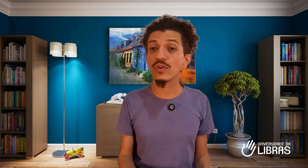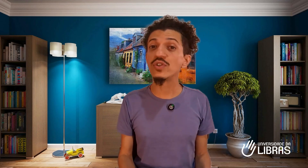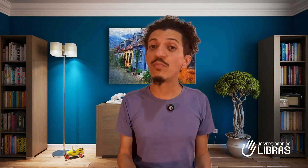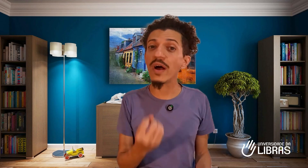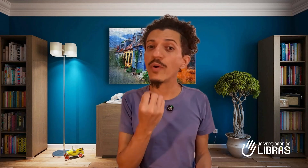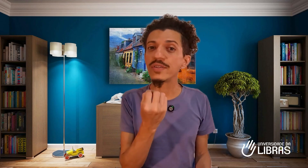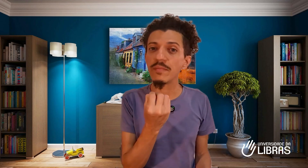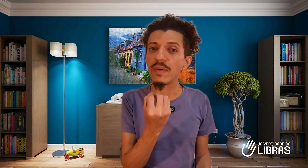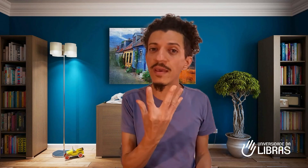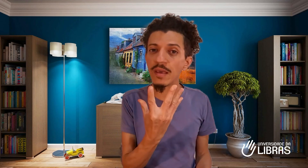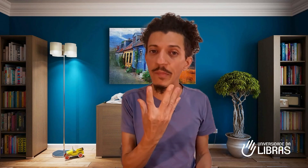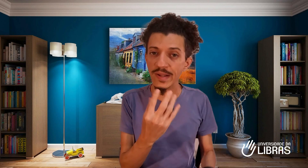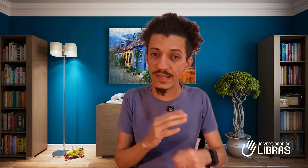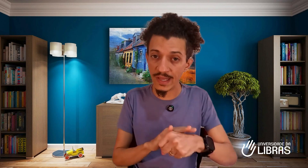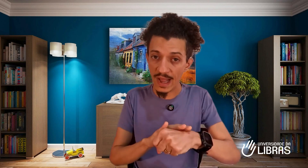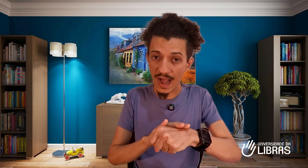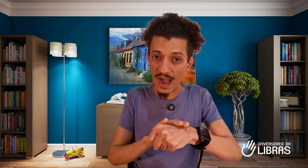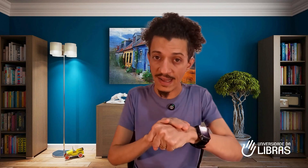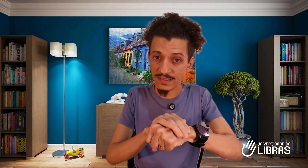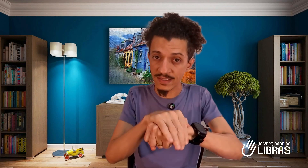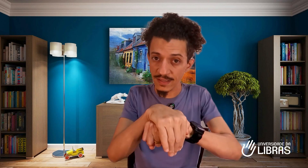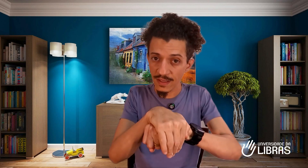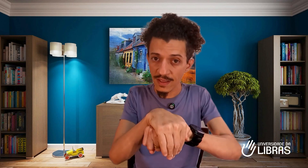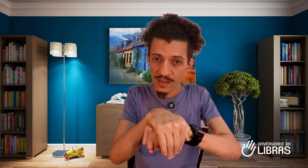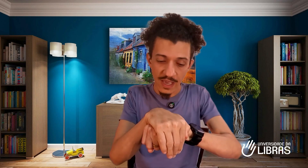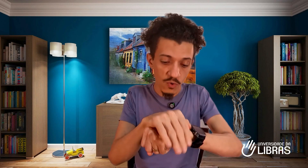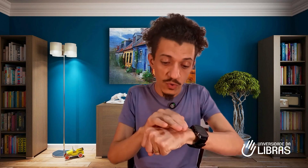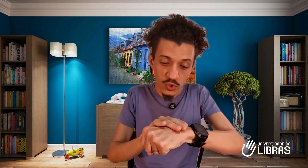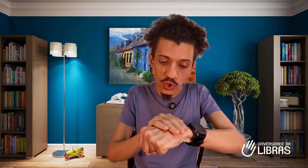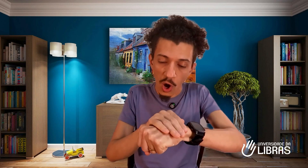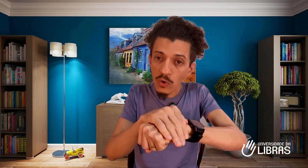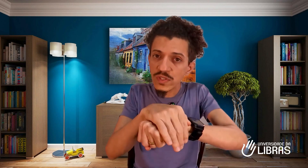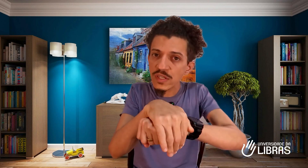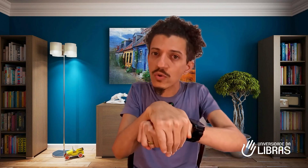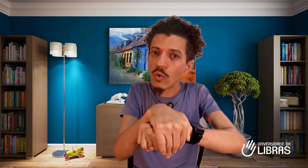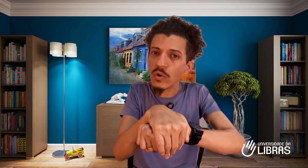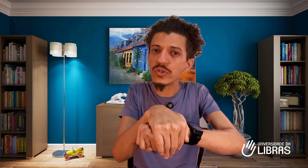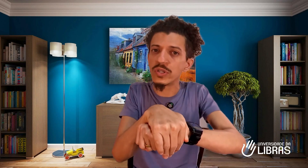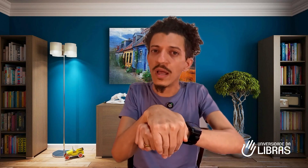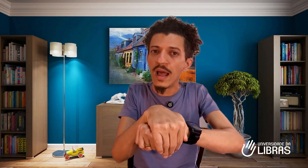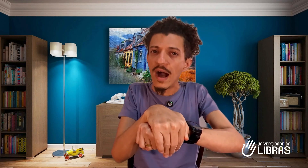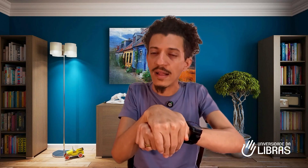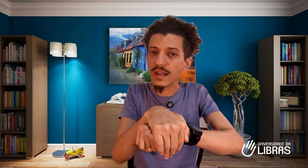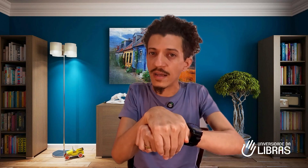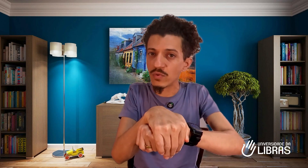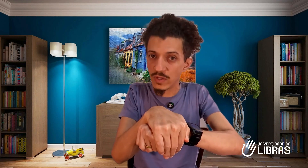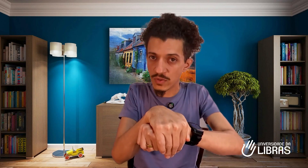boa noite também, que pode ser assim, que é quando o sol se esconde atrás do horizonte.